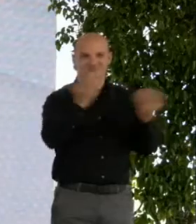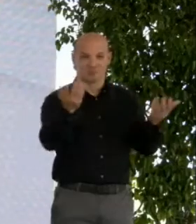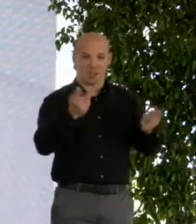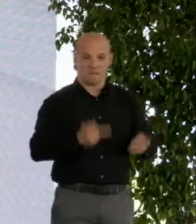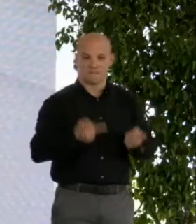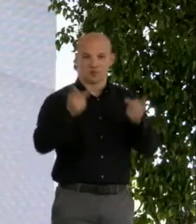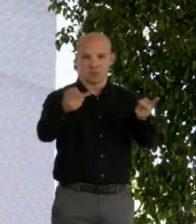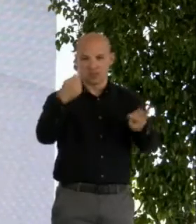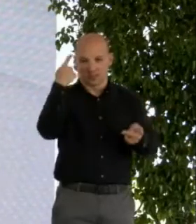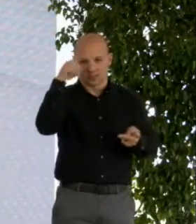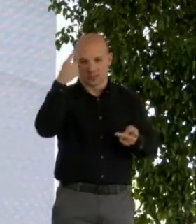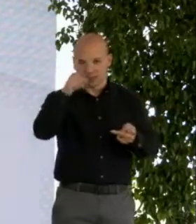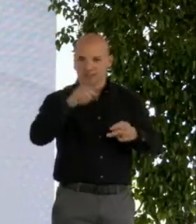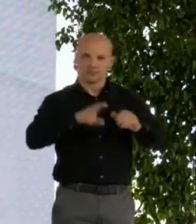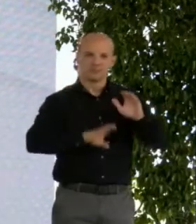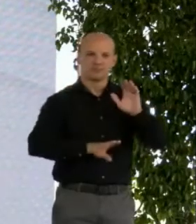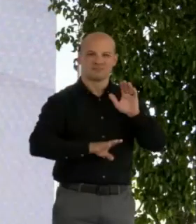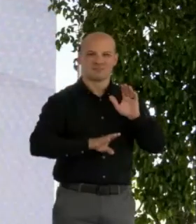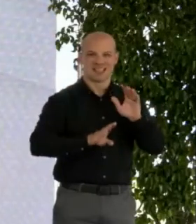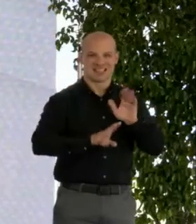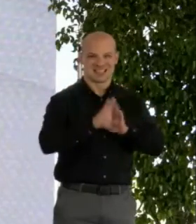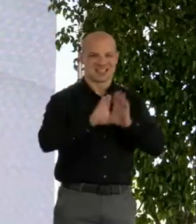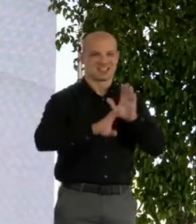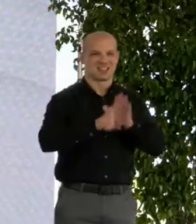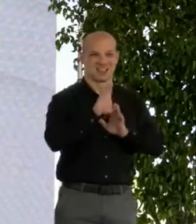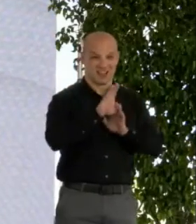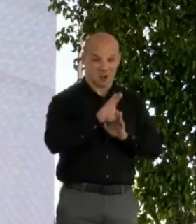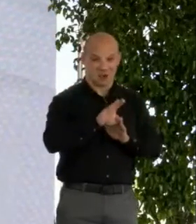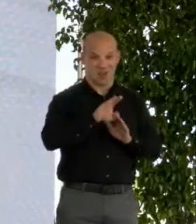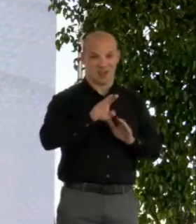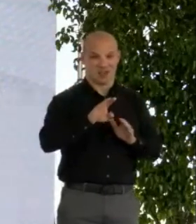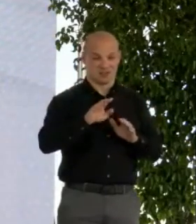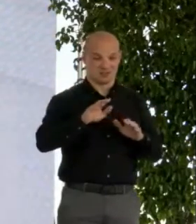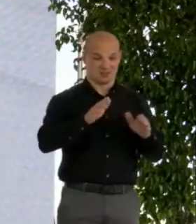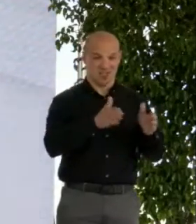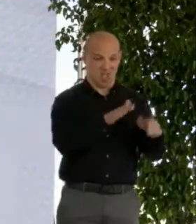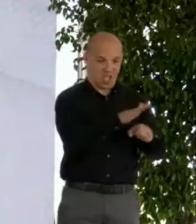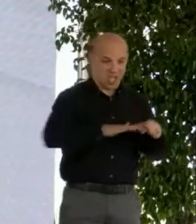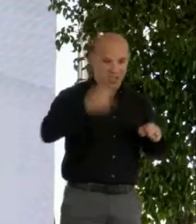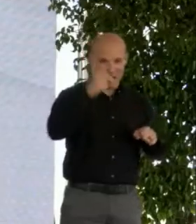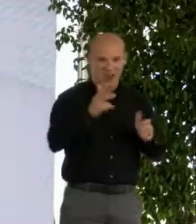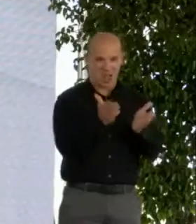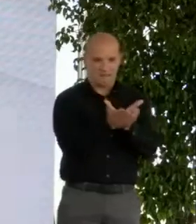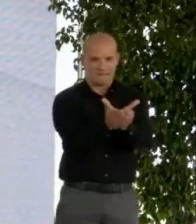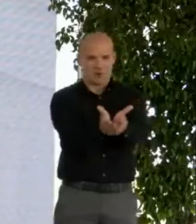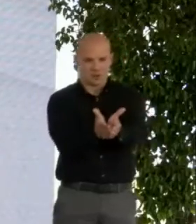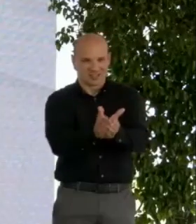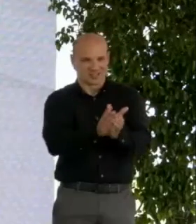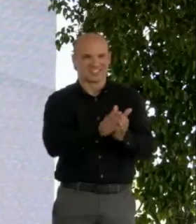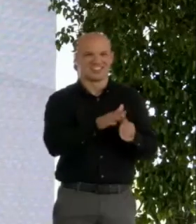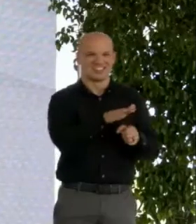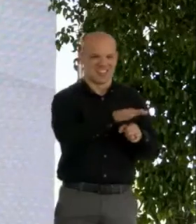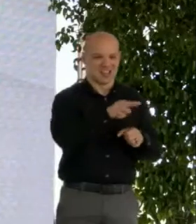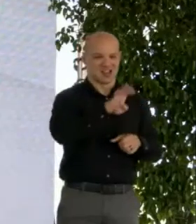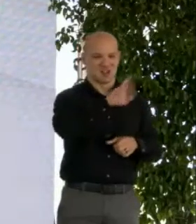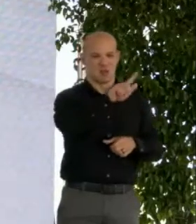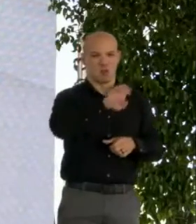propuestas para el desarrollo de una marina de mega yates en el Muelle 9.